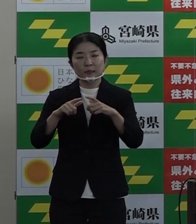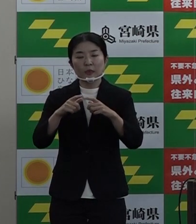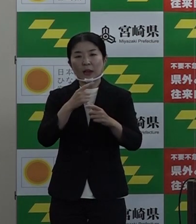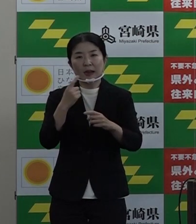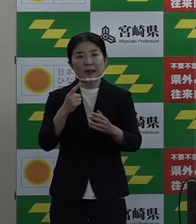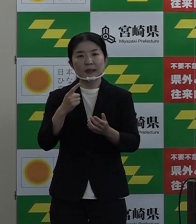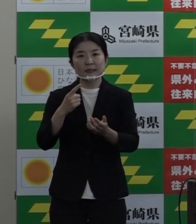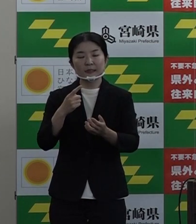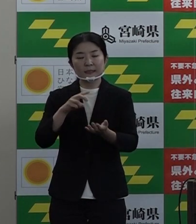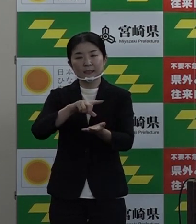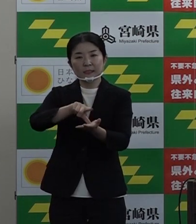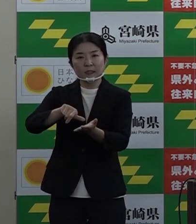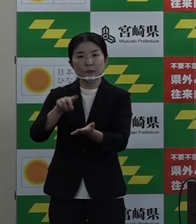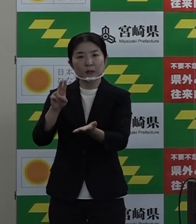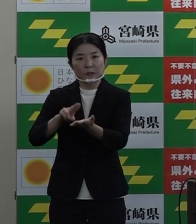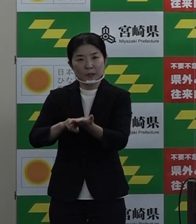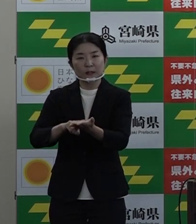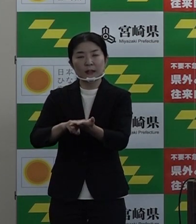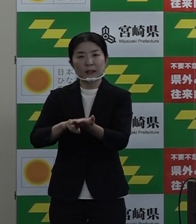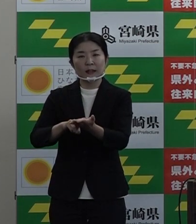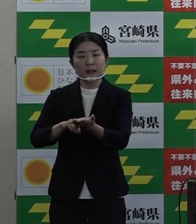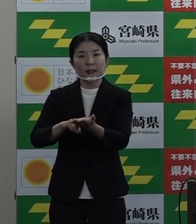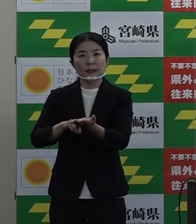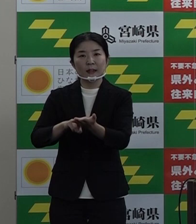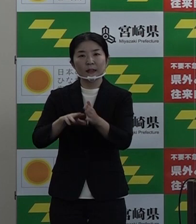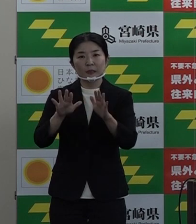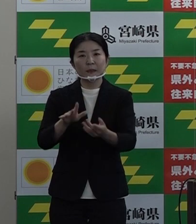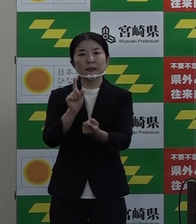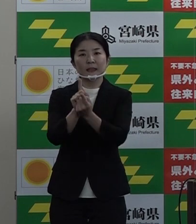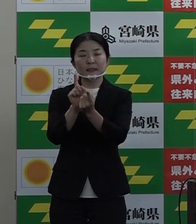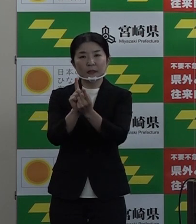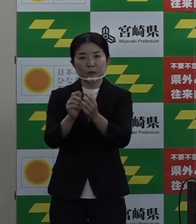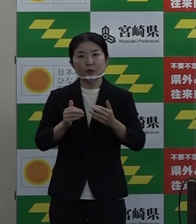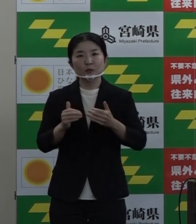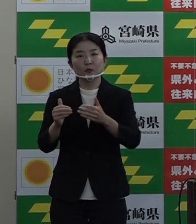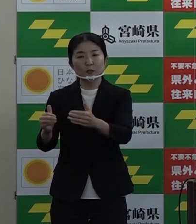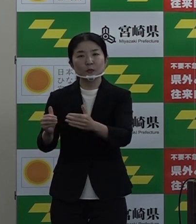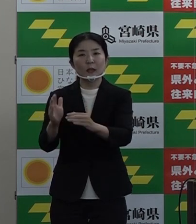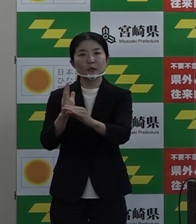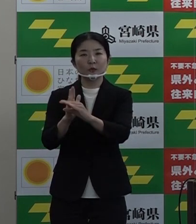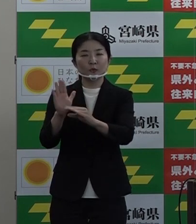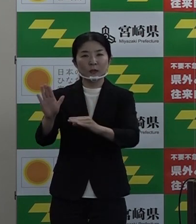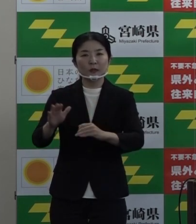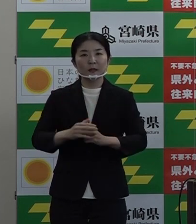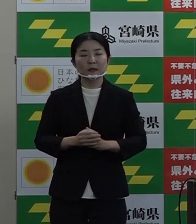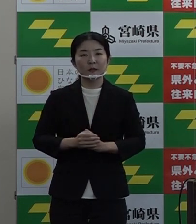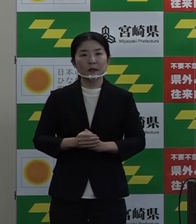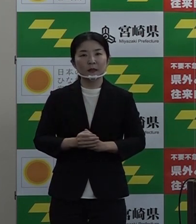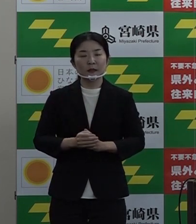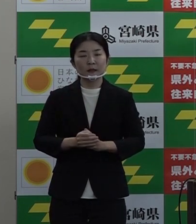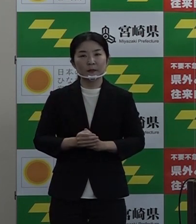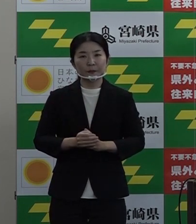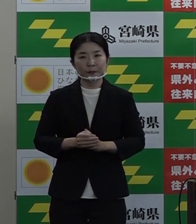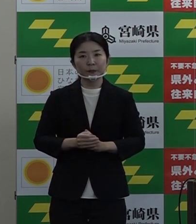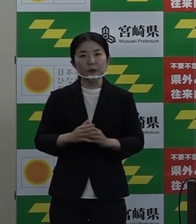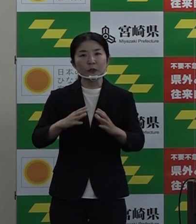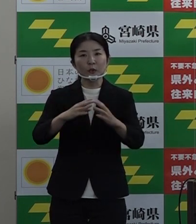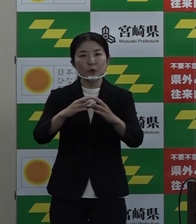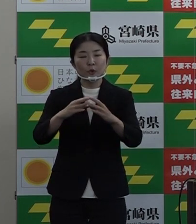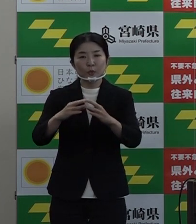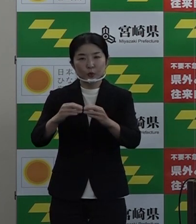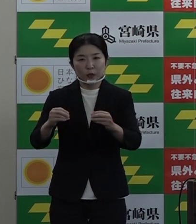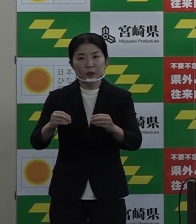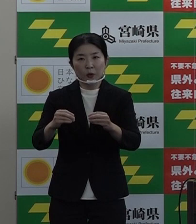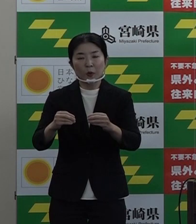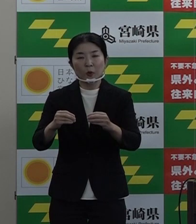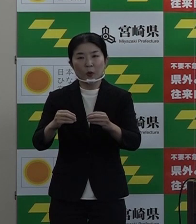圏域の指定を行っていくということで、今対策を進めているところであります。これはいわば国におけるまん延防